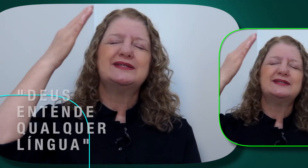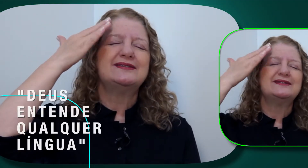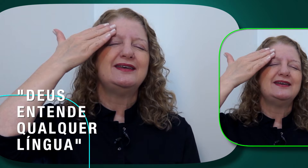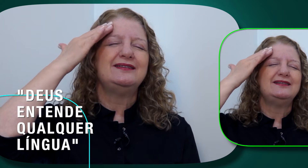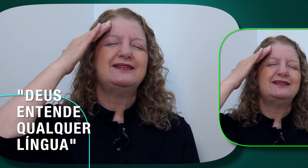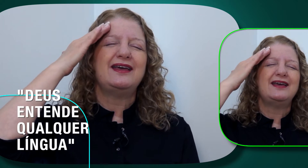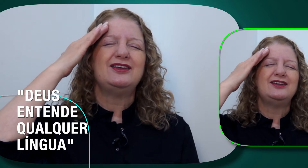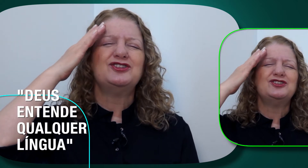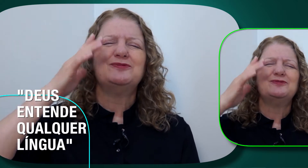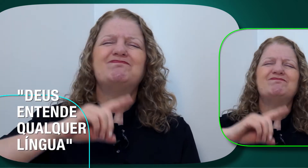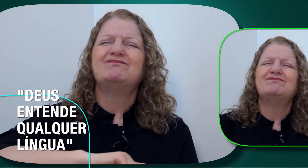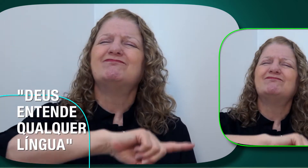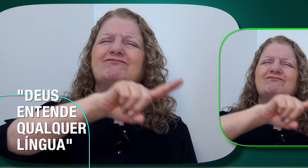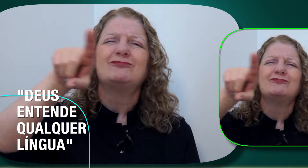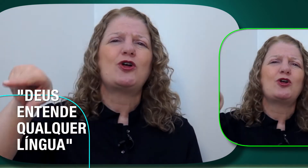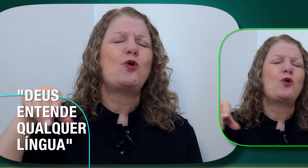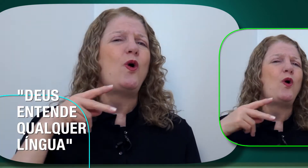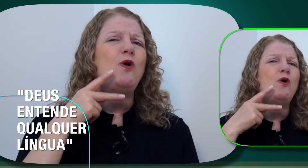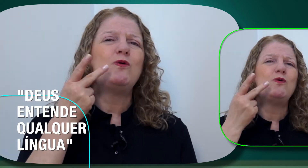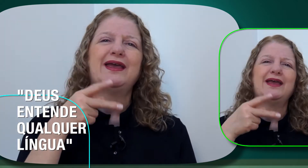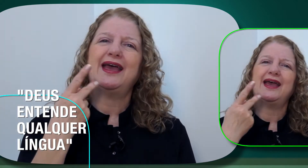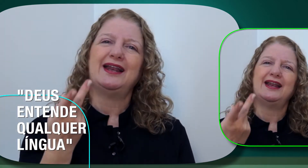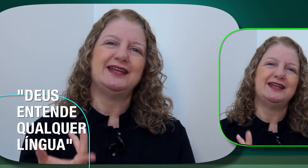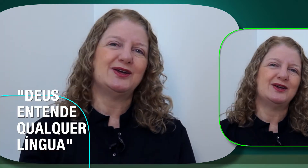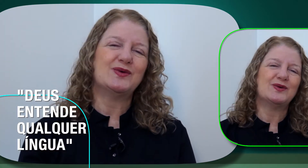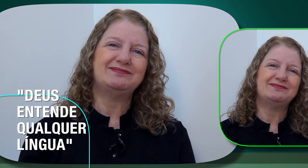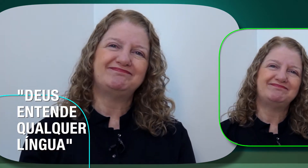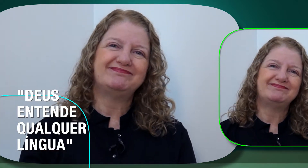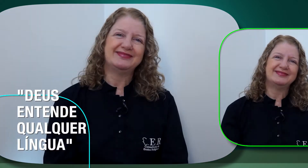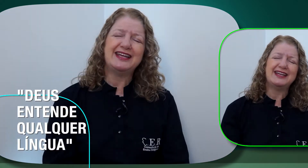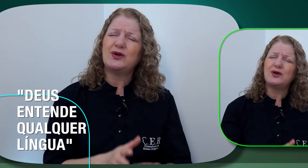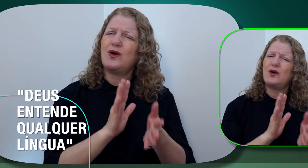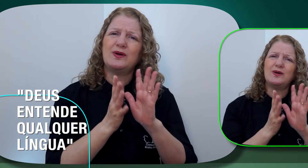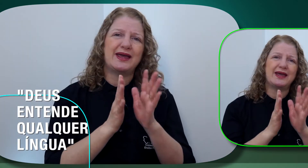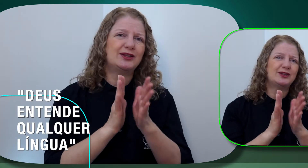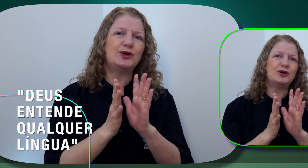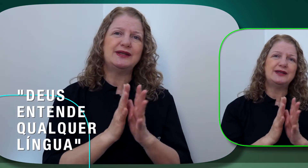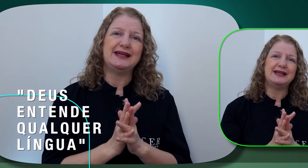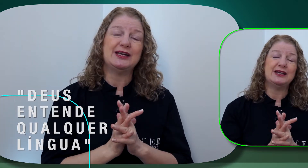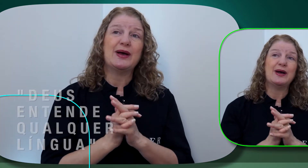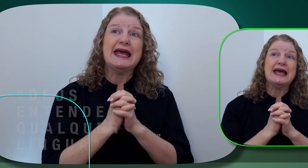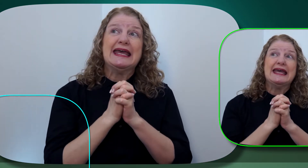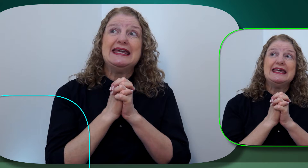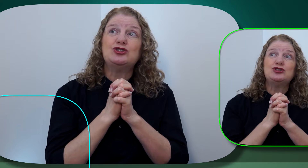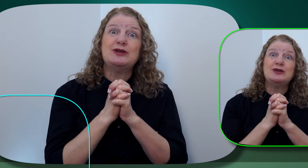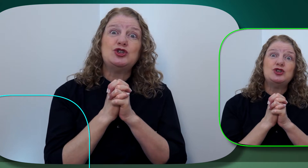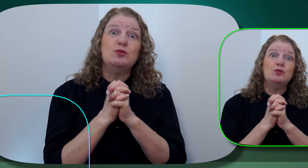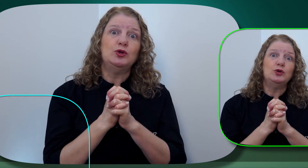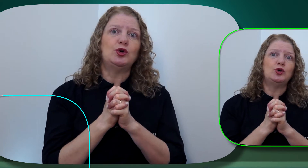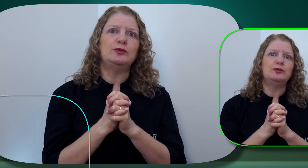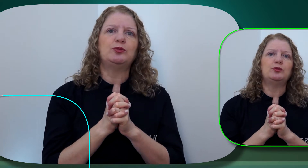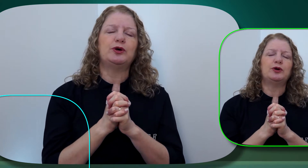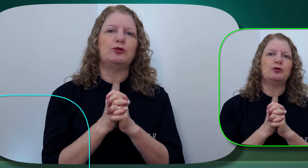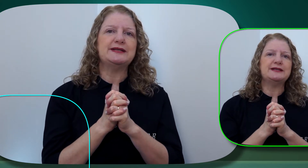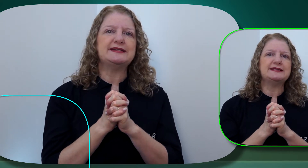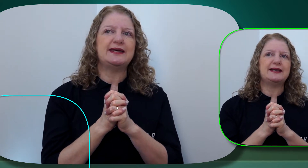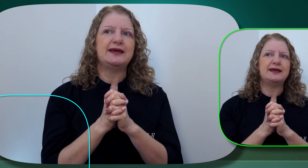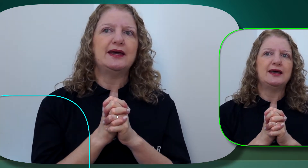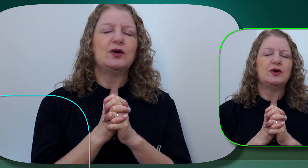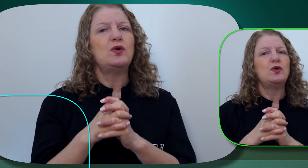Deus entende qualquer língua, qualquer, toda língua. E isso mexeu muito comigo, porque eu pensei, como